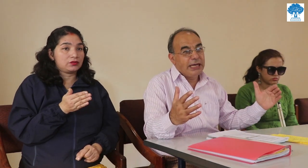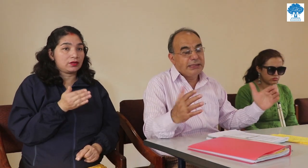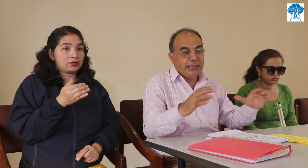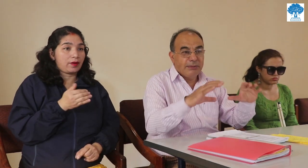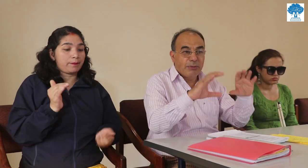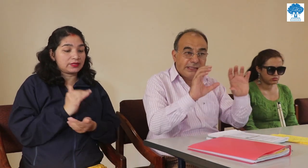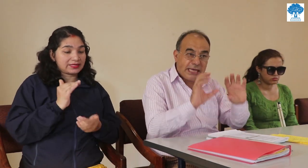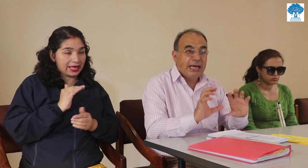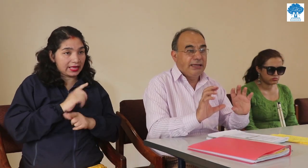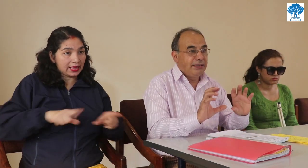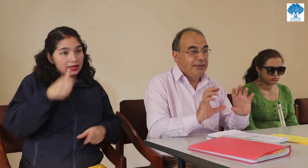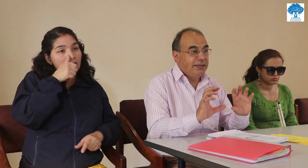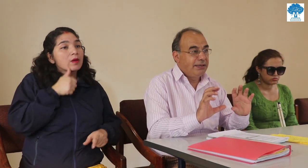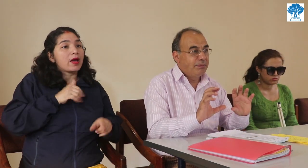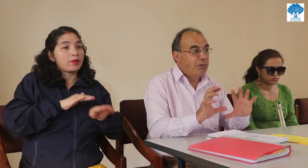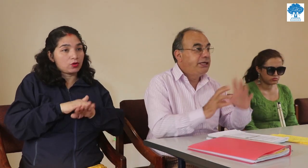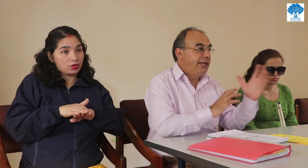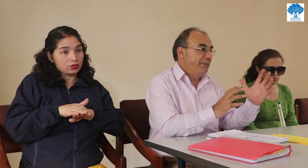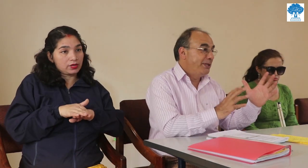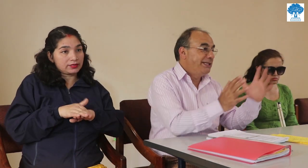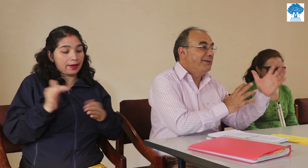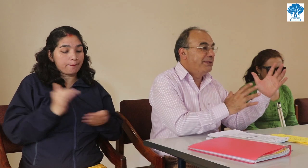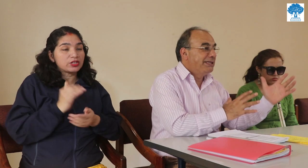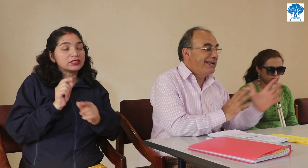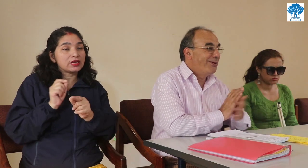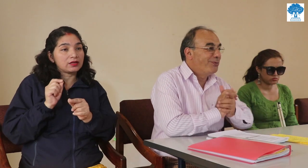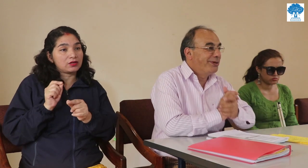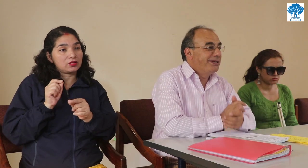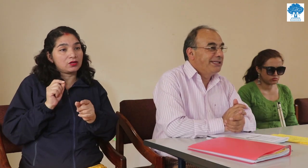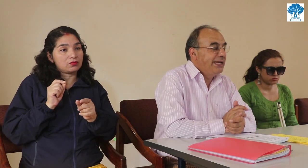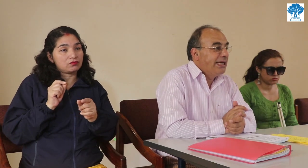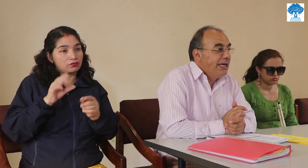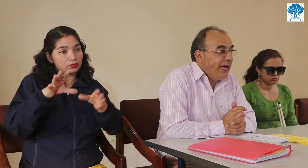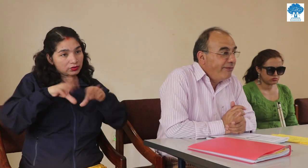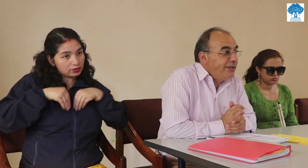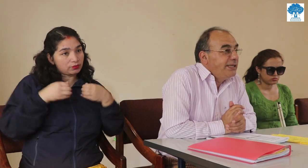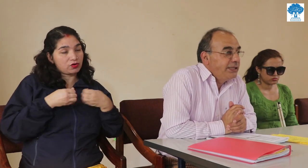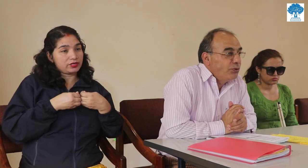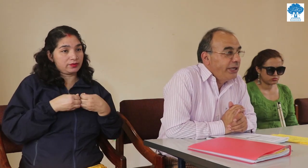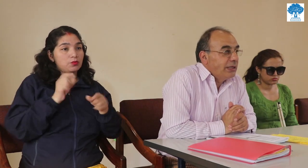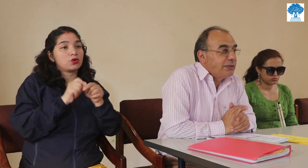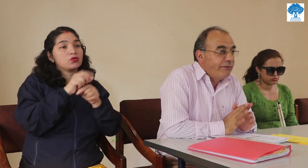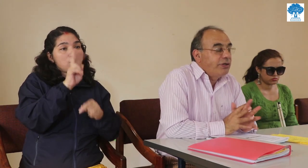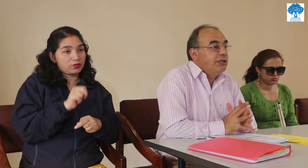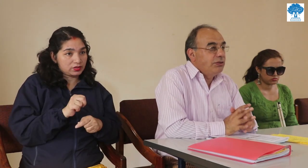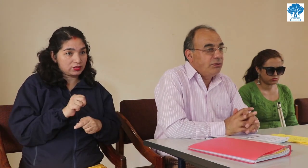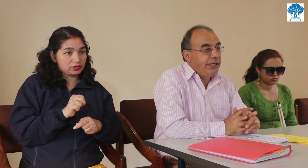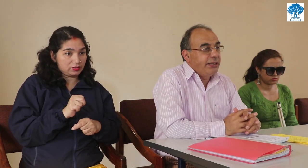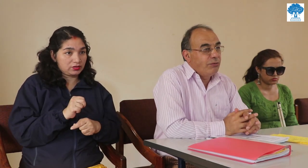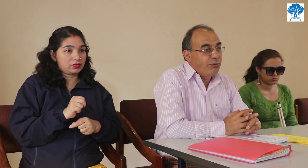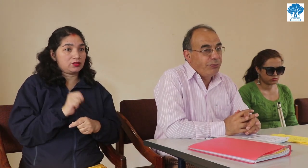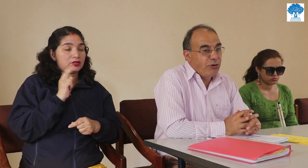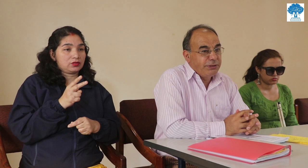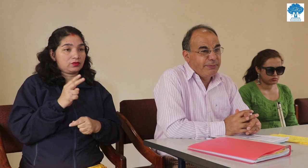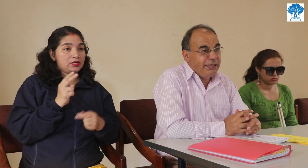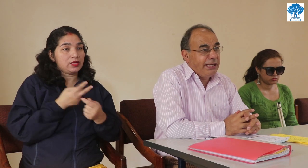जोडीहरूको लागि चाहिँ बच्चा बन्ने परिस्थिति पनि सिर्जना गर्नुपर्छ. त्यसैले इन्फर्टिलिटीको केयर, सब फर्टिलिटीको